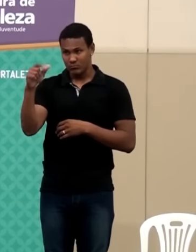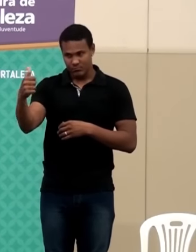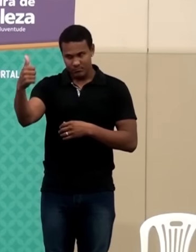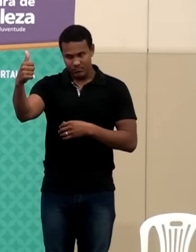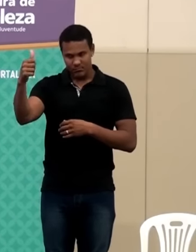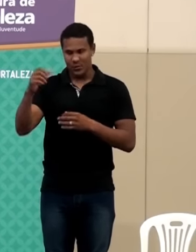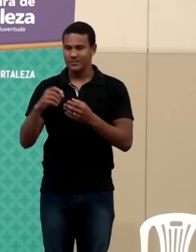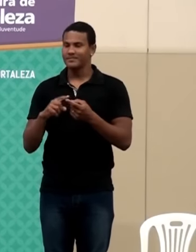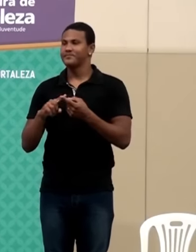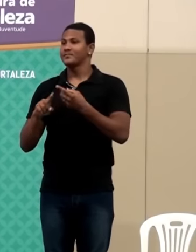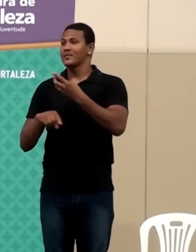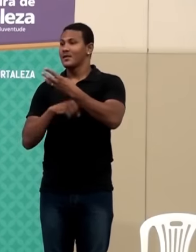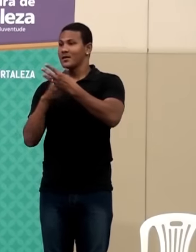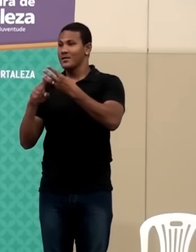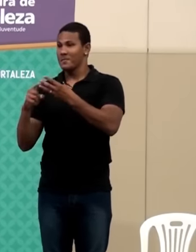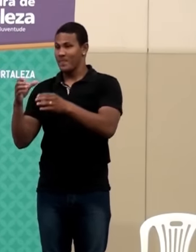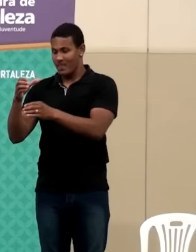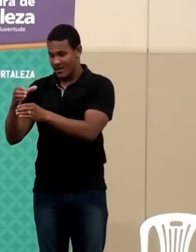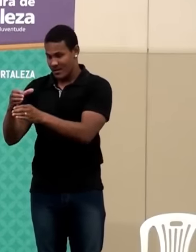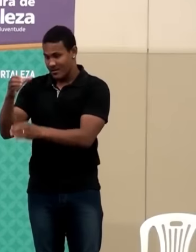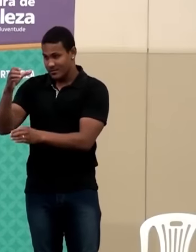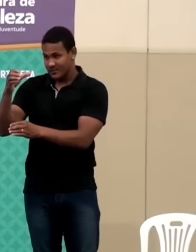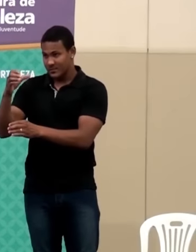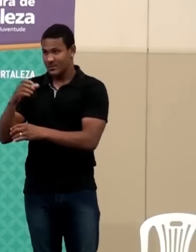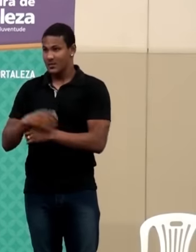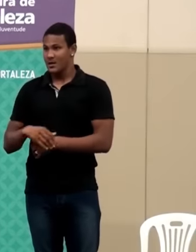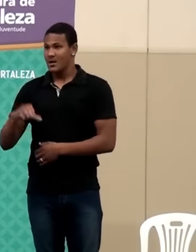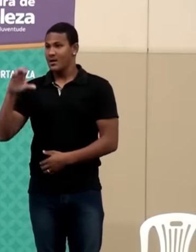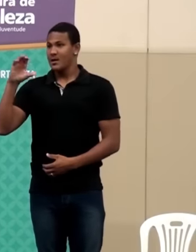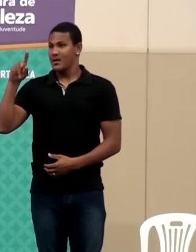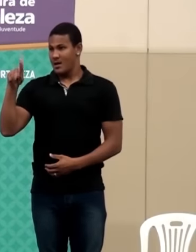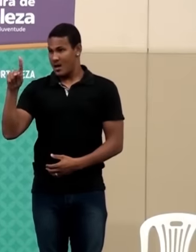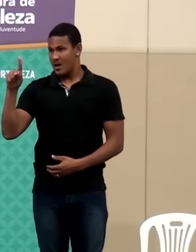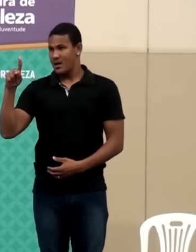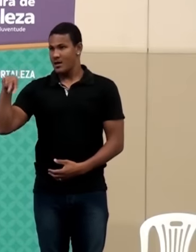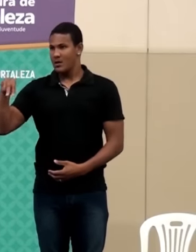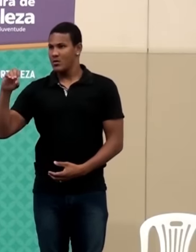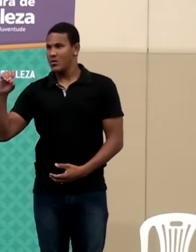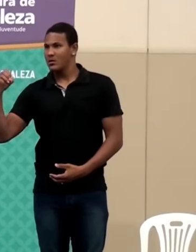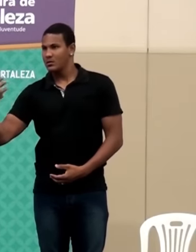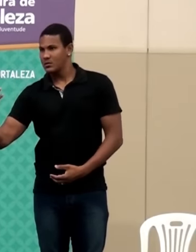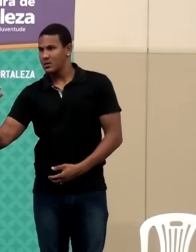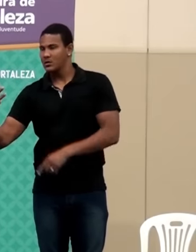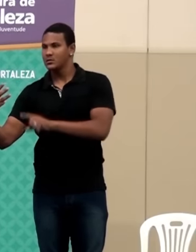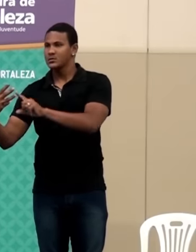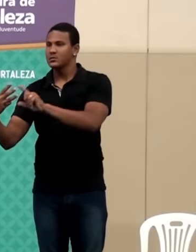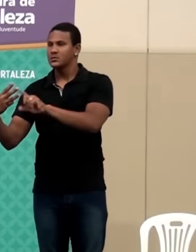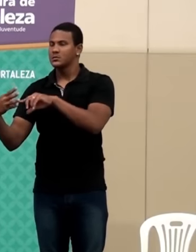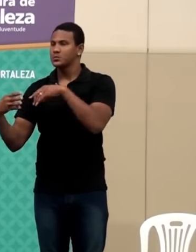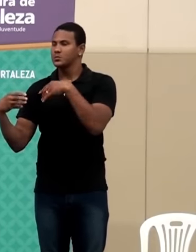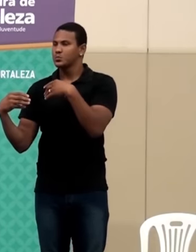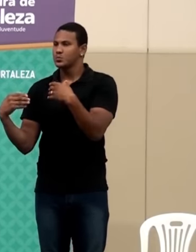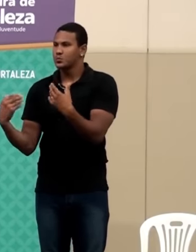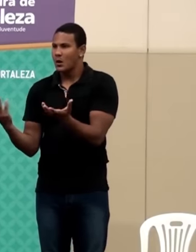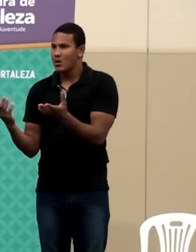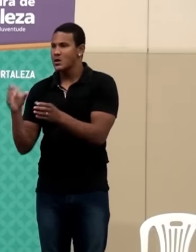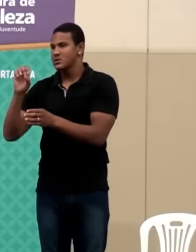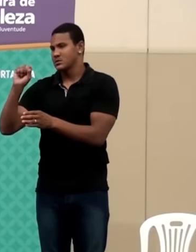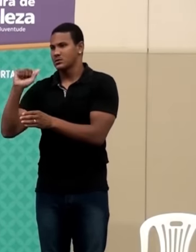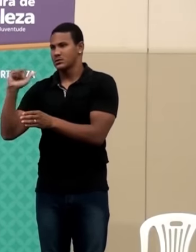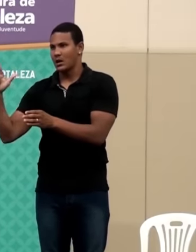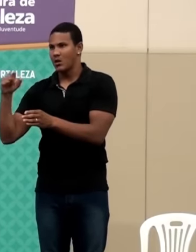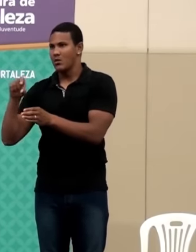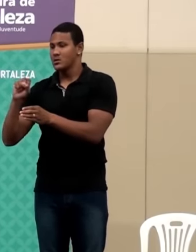vermelha. E o KNO3 é um sal, assim como o NaCl. Como ele é um sal,